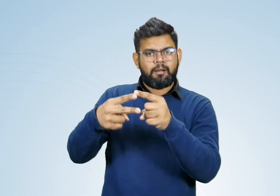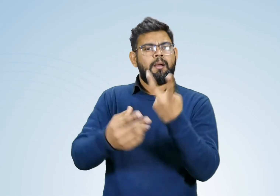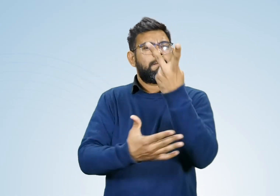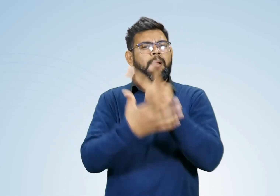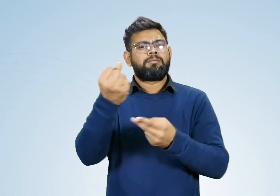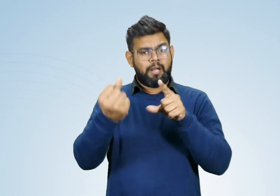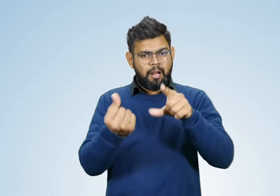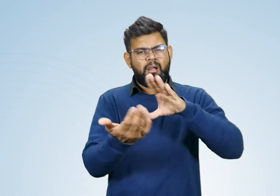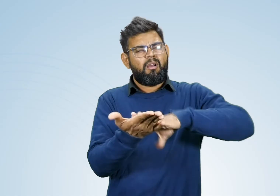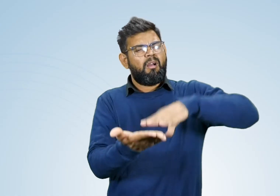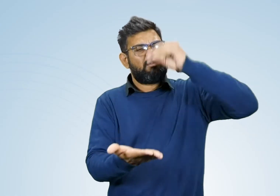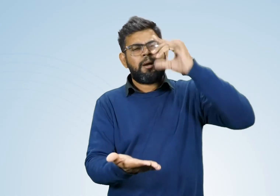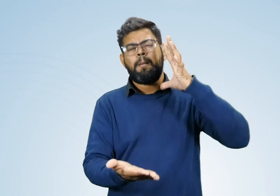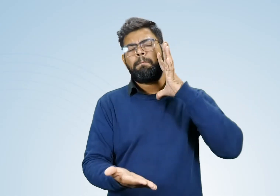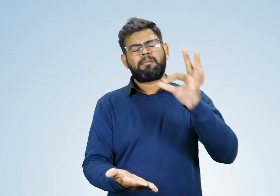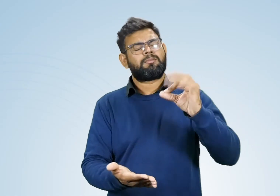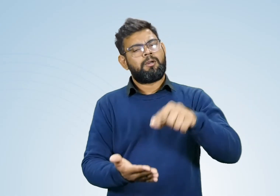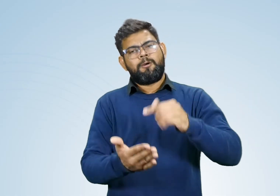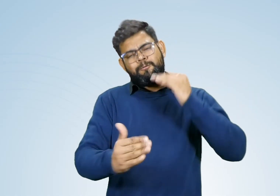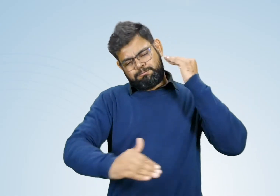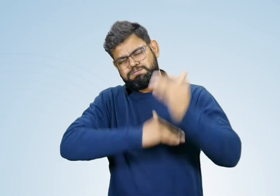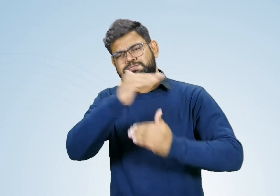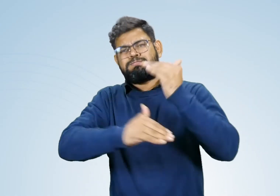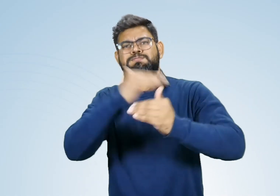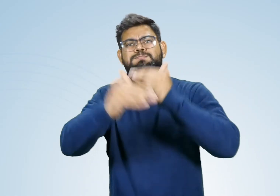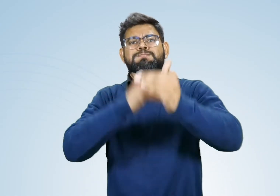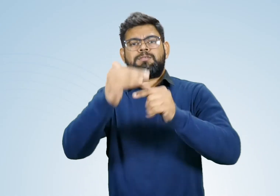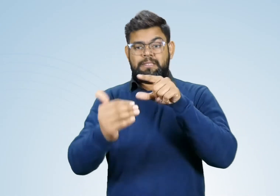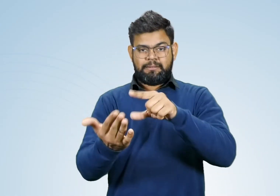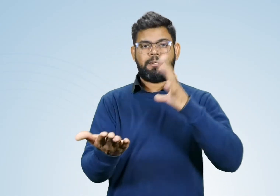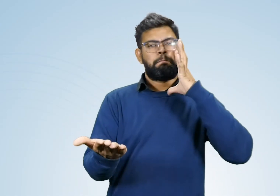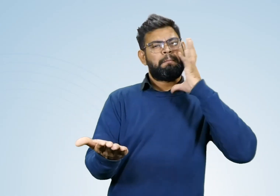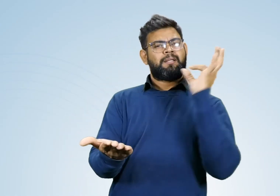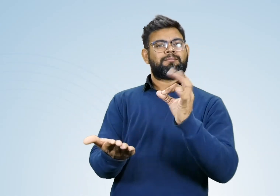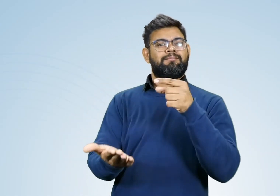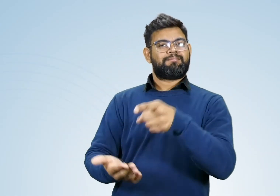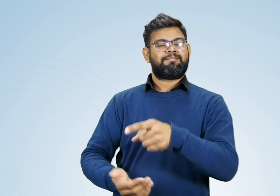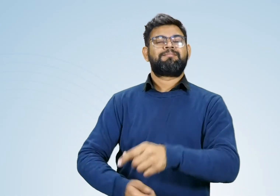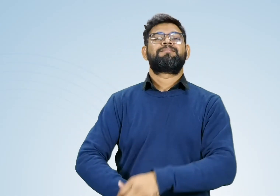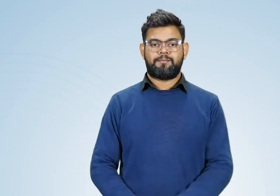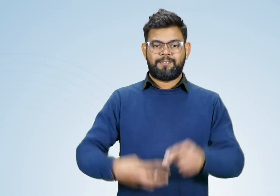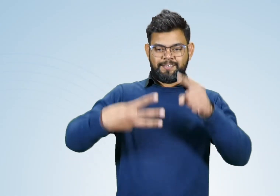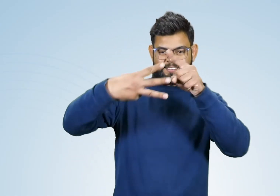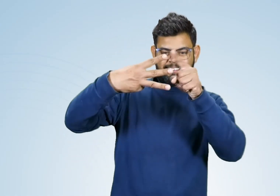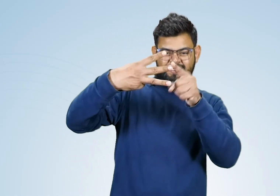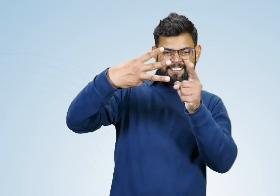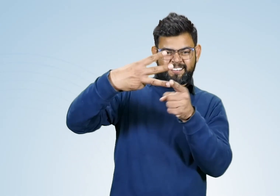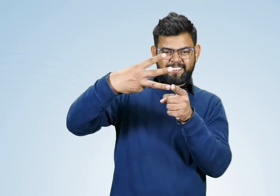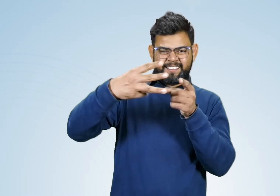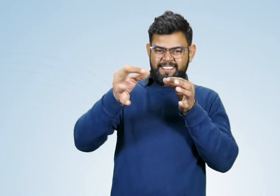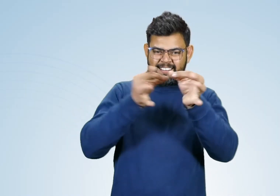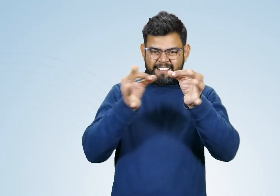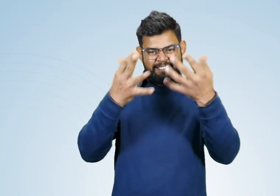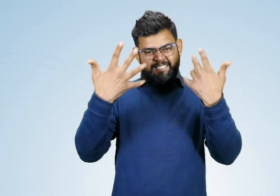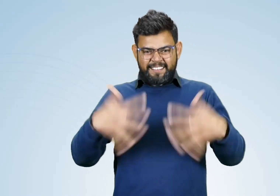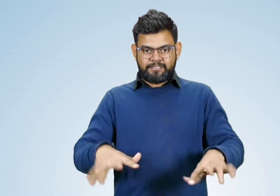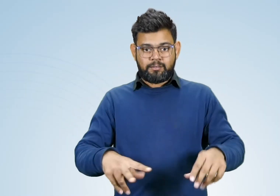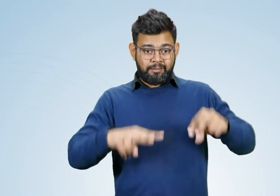जिससे बच्चे का बहुत जल्दी से विकास होता है और वह जल्दी से सीख पाता है। अभी मैंने तीनों बिंदुओं